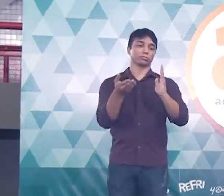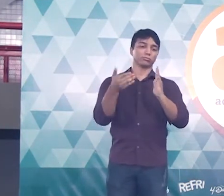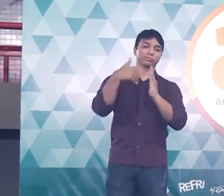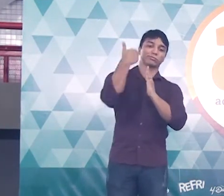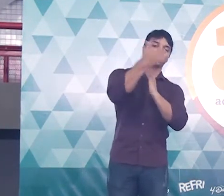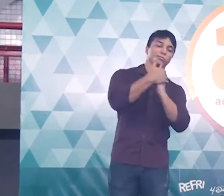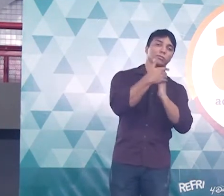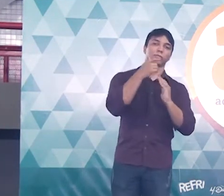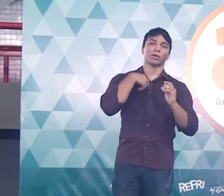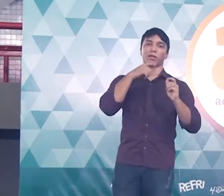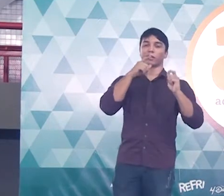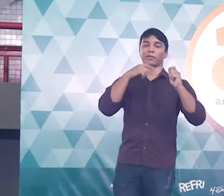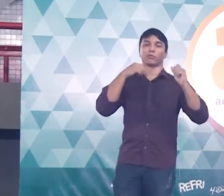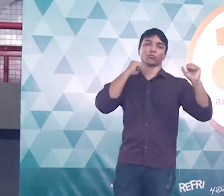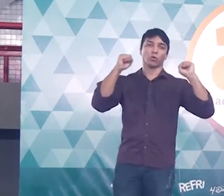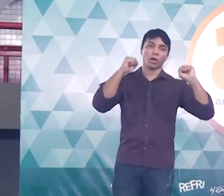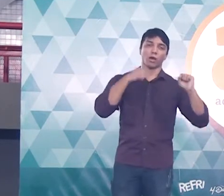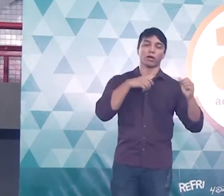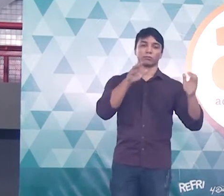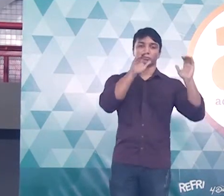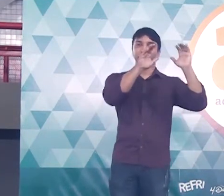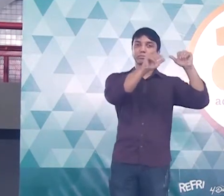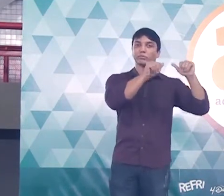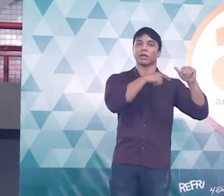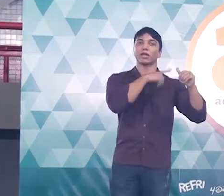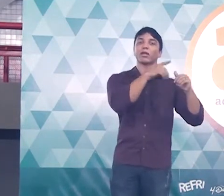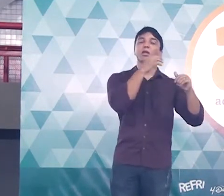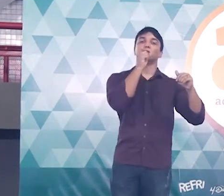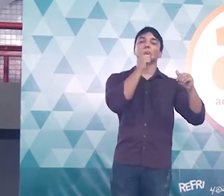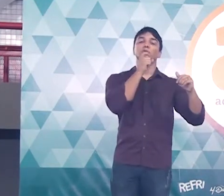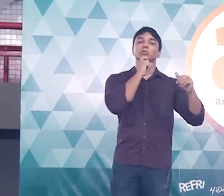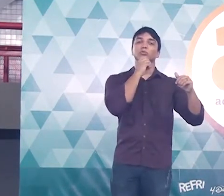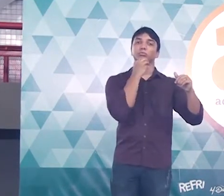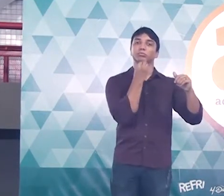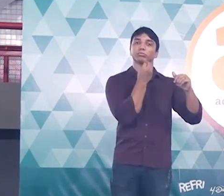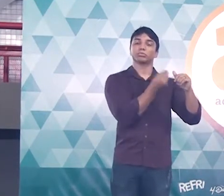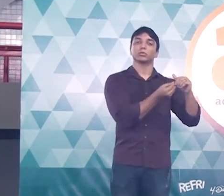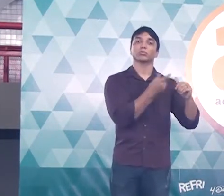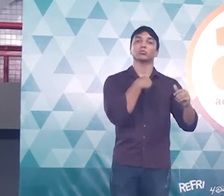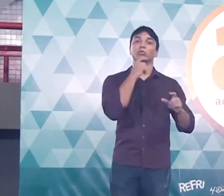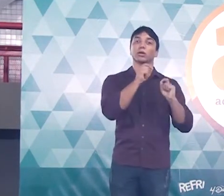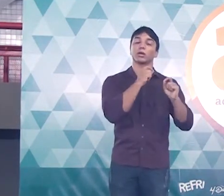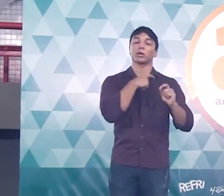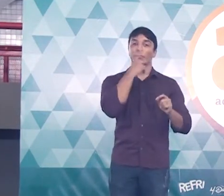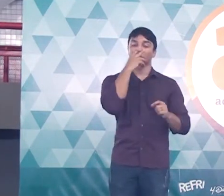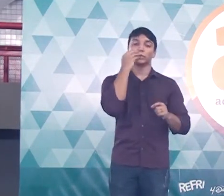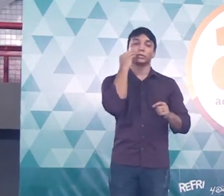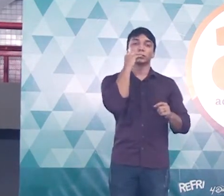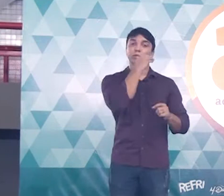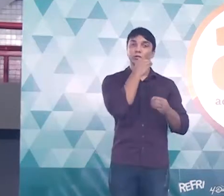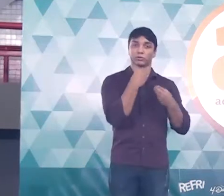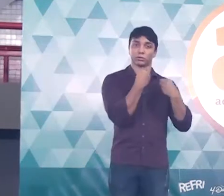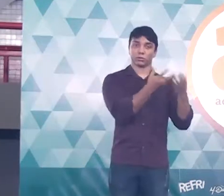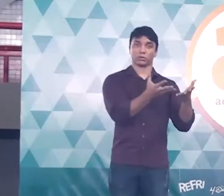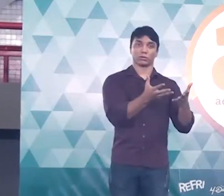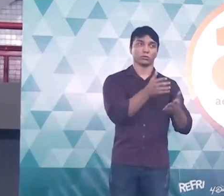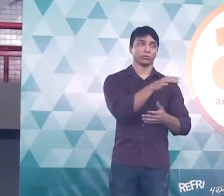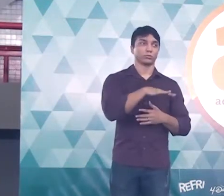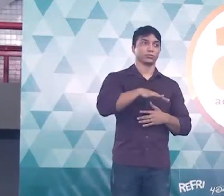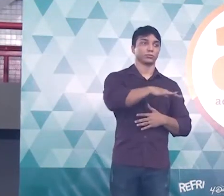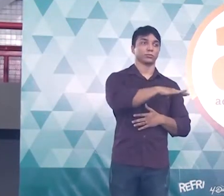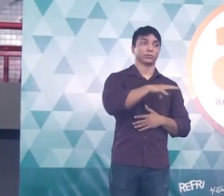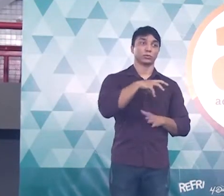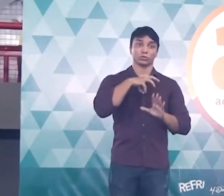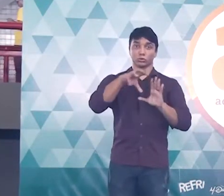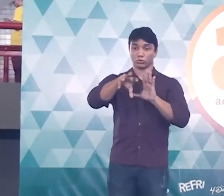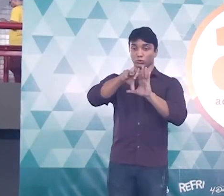coloca toalha, sapato, meia. Aquela grade ali é justamente para jogar energia para o ambiente. Ele